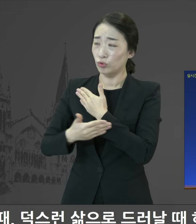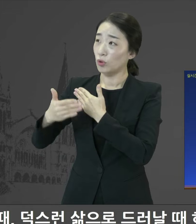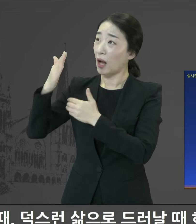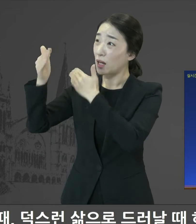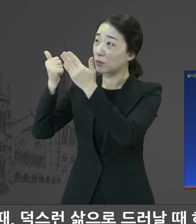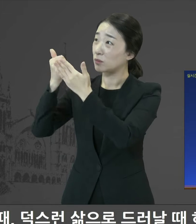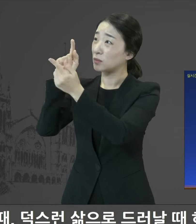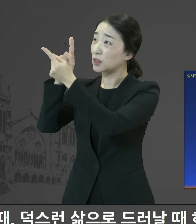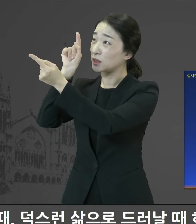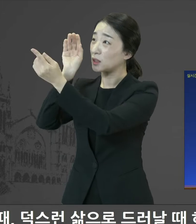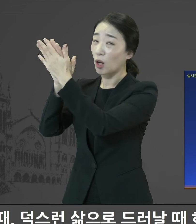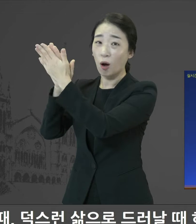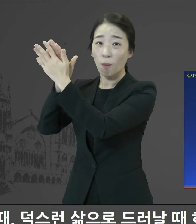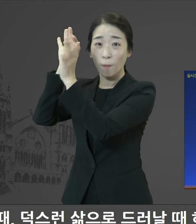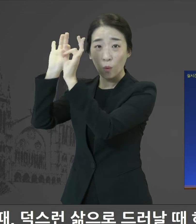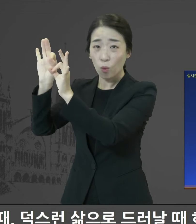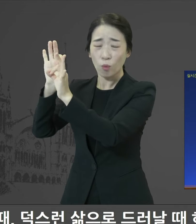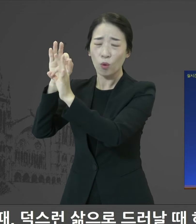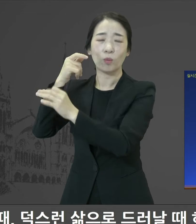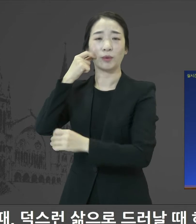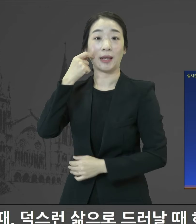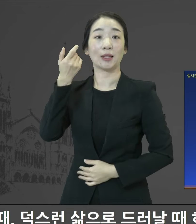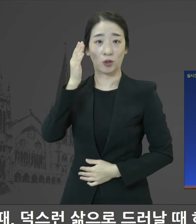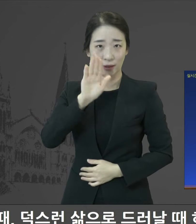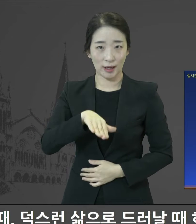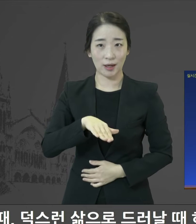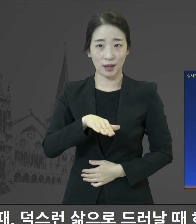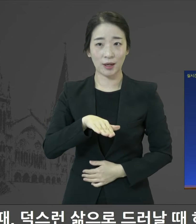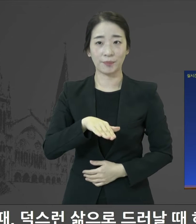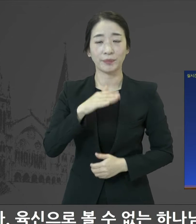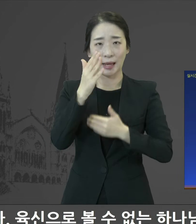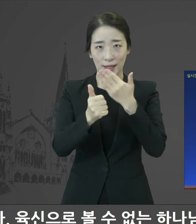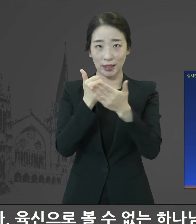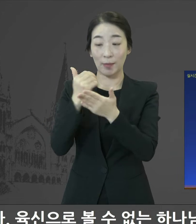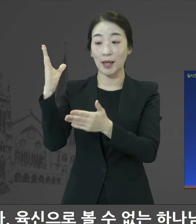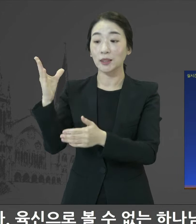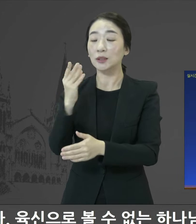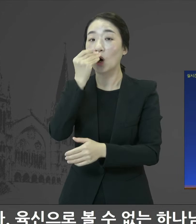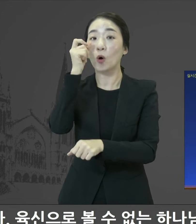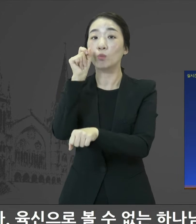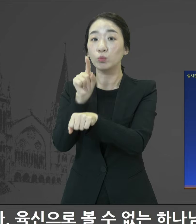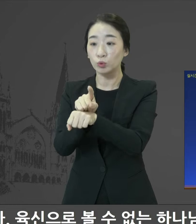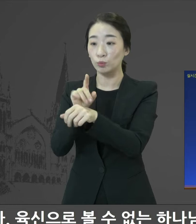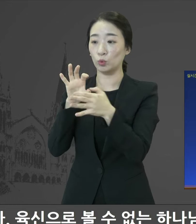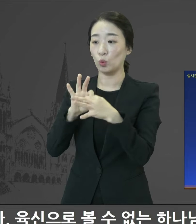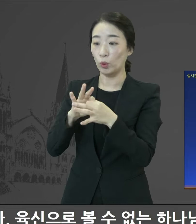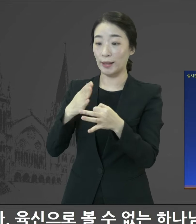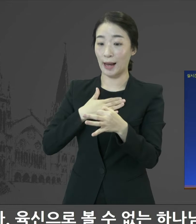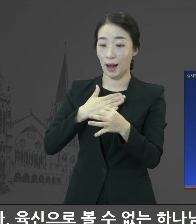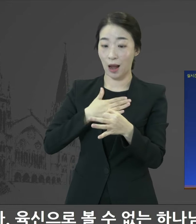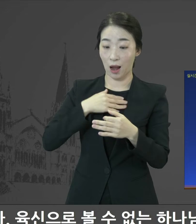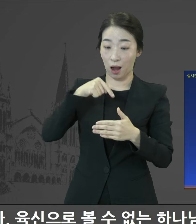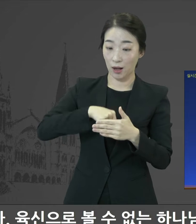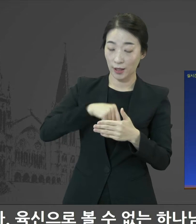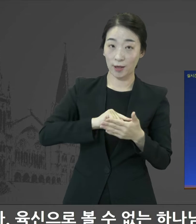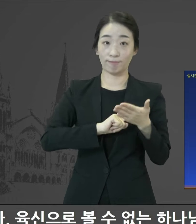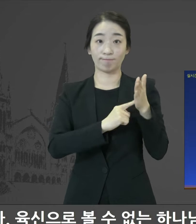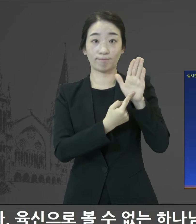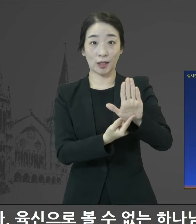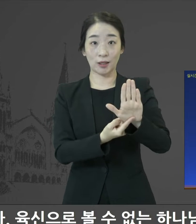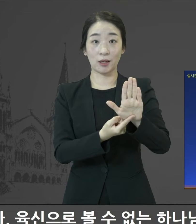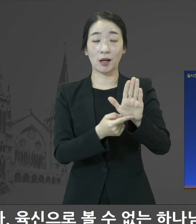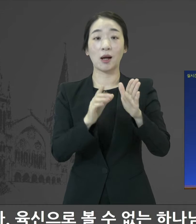그 하나님을 우리가 확인하며 하나님의 성품이 내 안에 나타나서 그것이 행실이 될 때